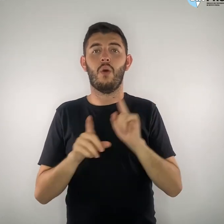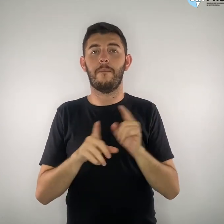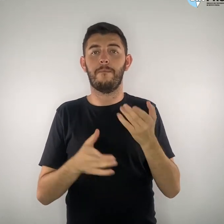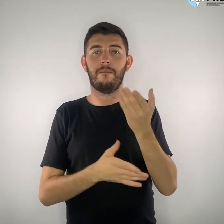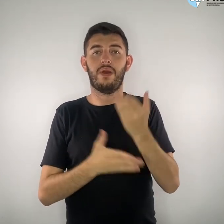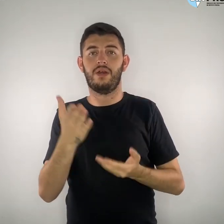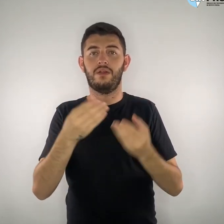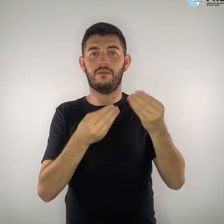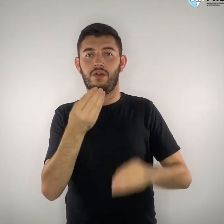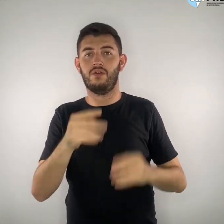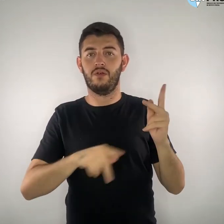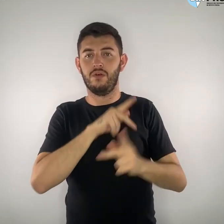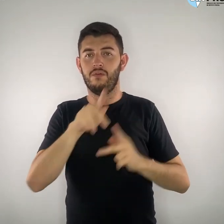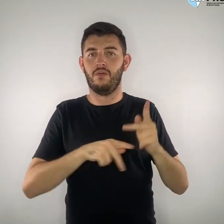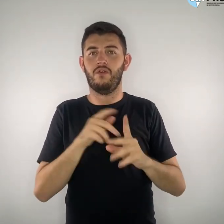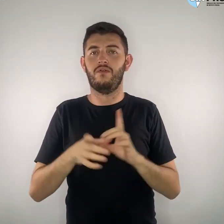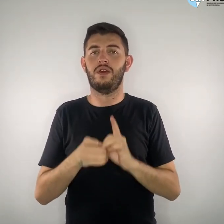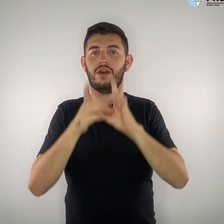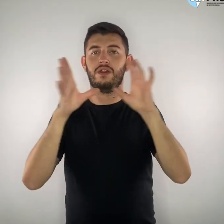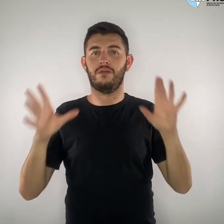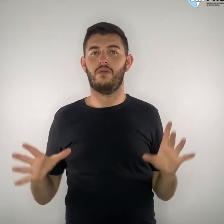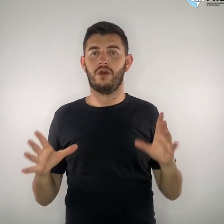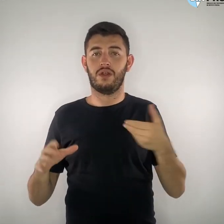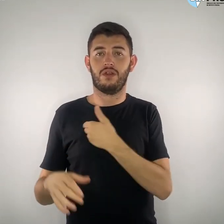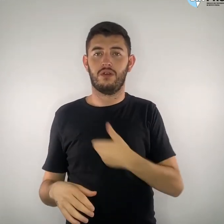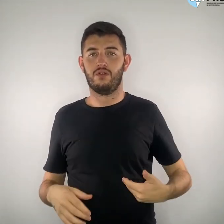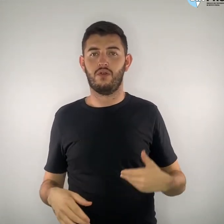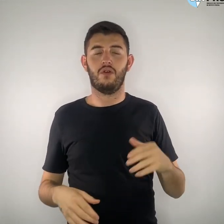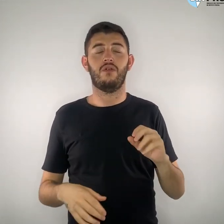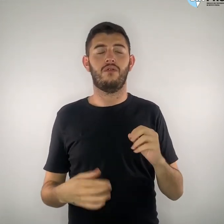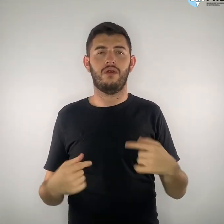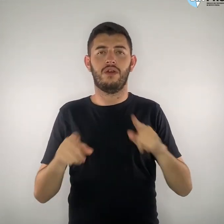e ao Estado democrático de direito e de bem-estar social.